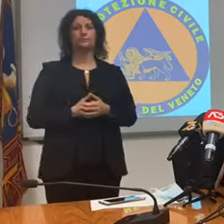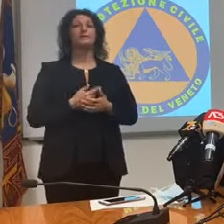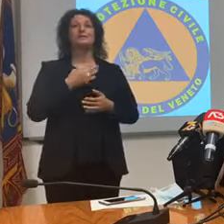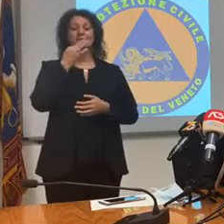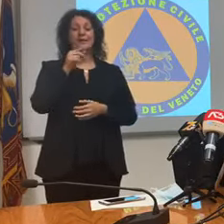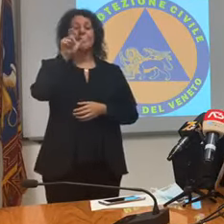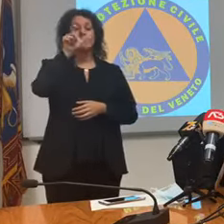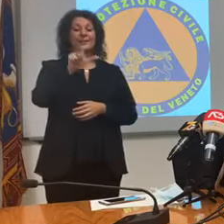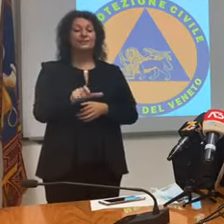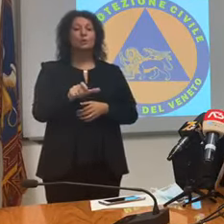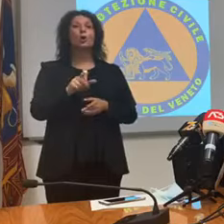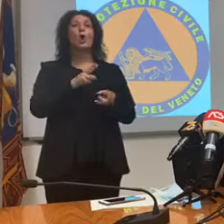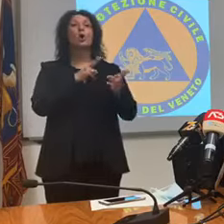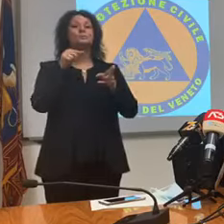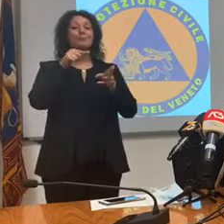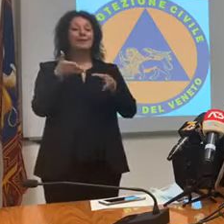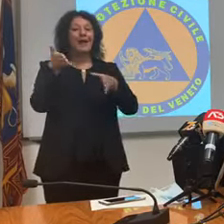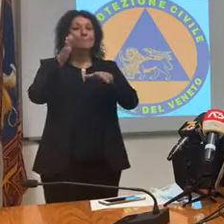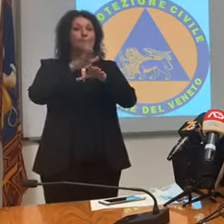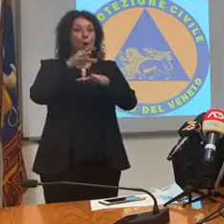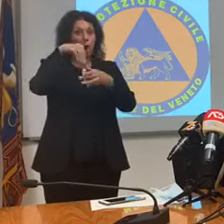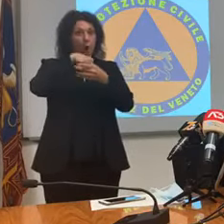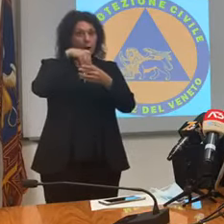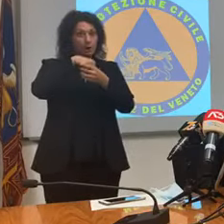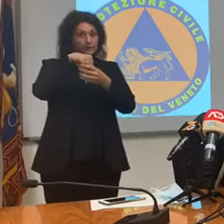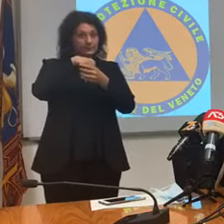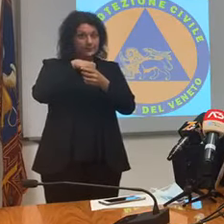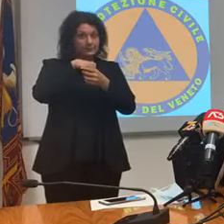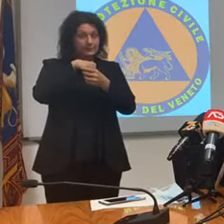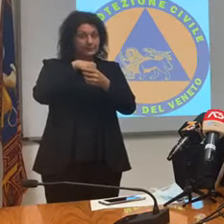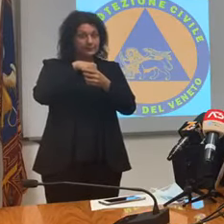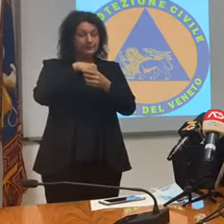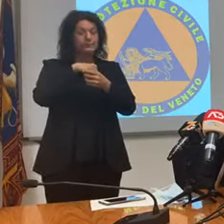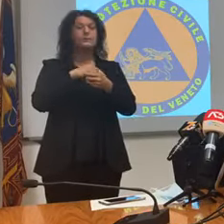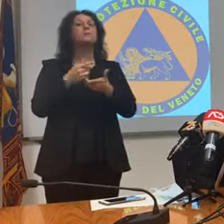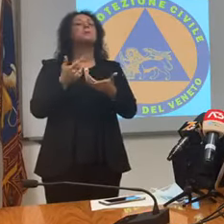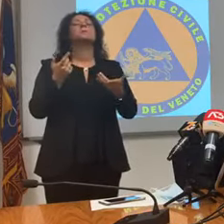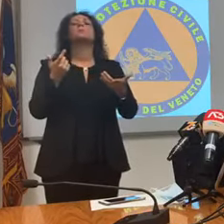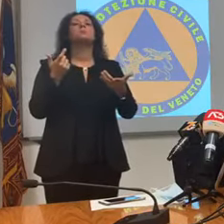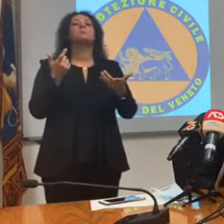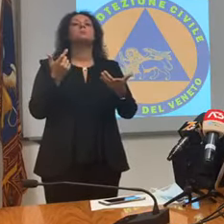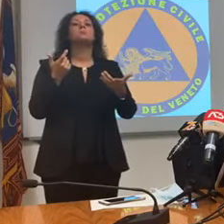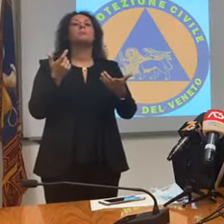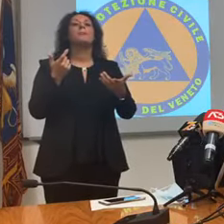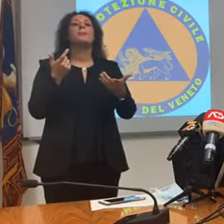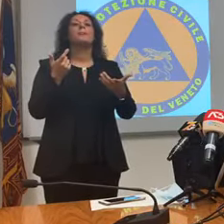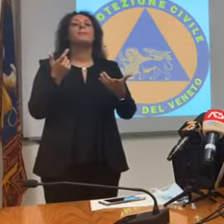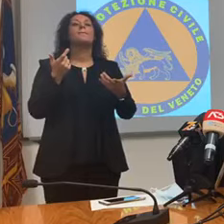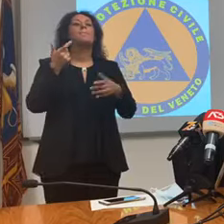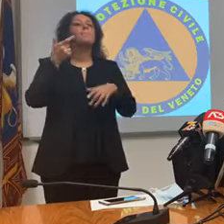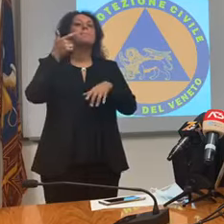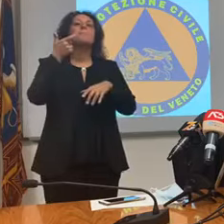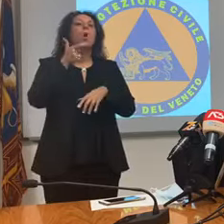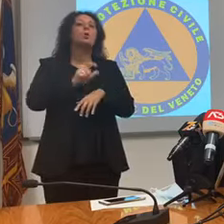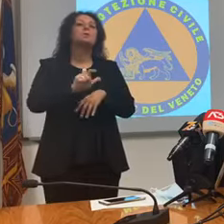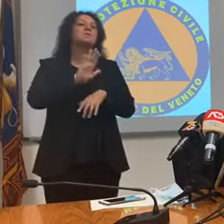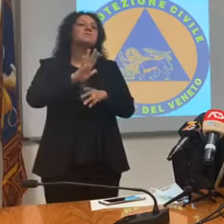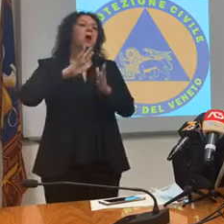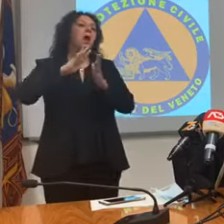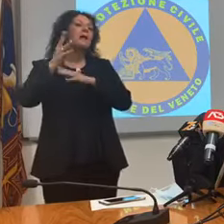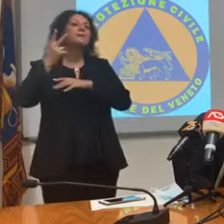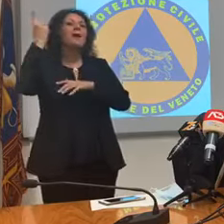muoiono in ospedale, come diceva il Presidente, ma hanno anche avuto appunto per il passato, appunto, un passaggio